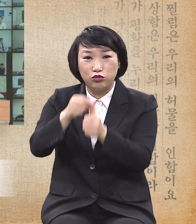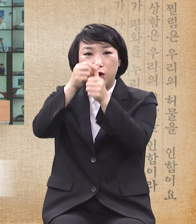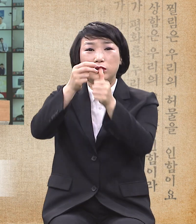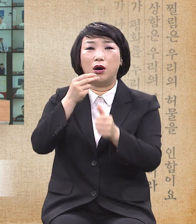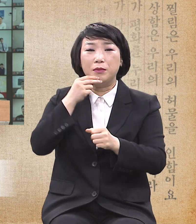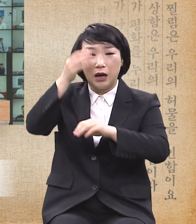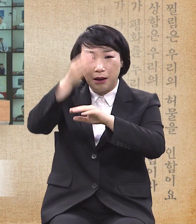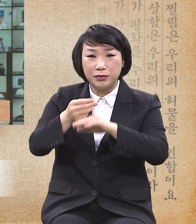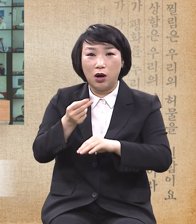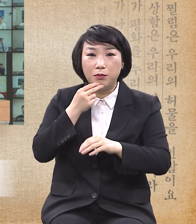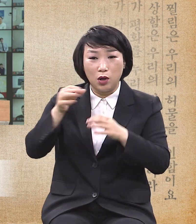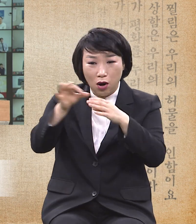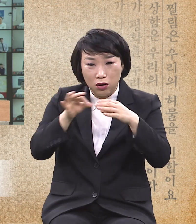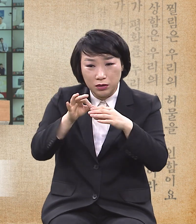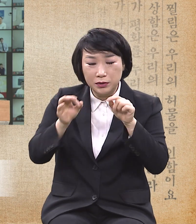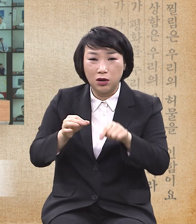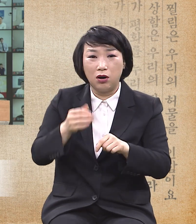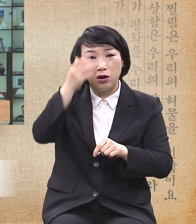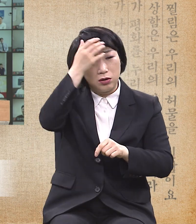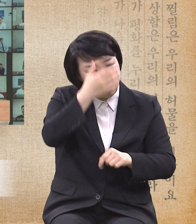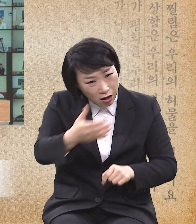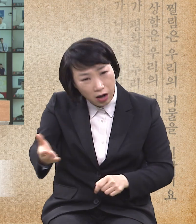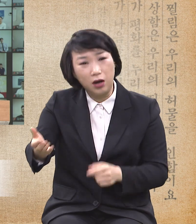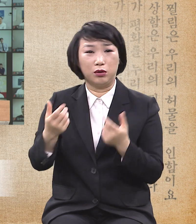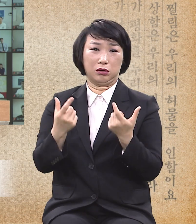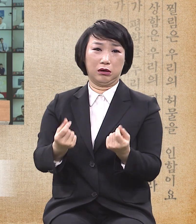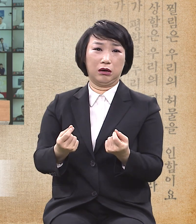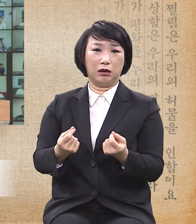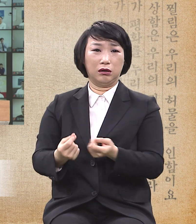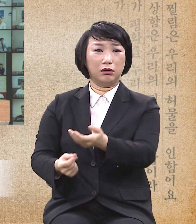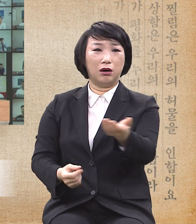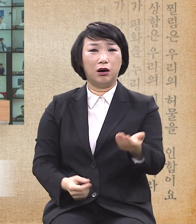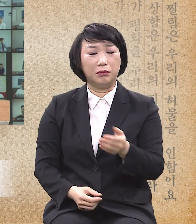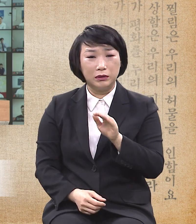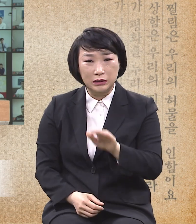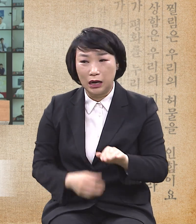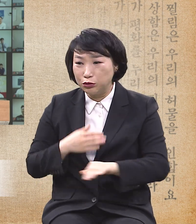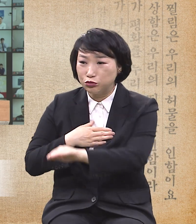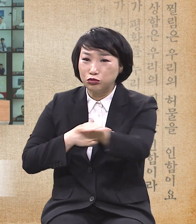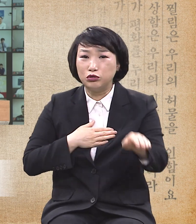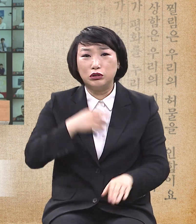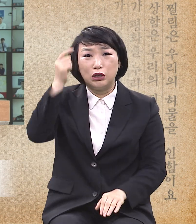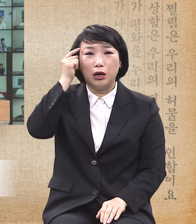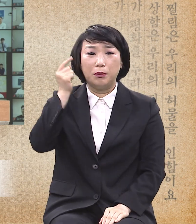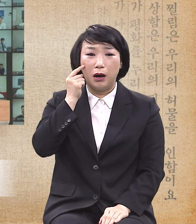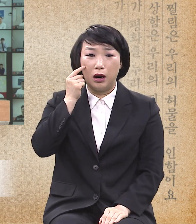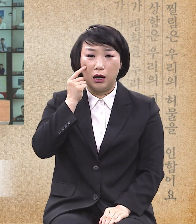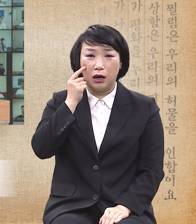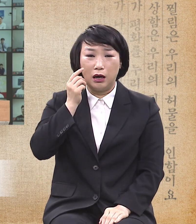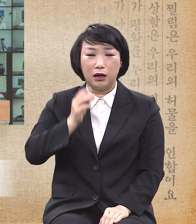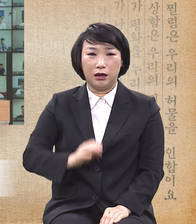없는 헌금, 그거 기부하는 겁니다. 우리 잘 들어야 합니다. 그래서